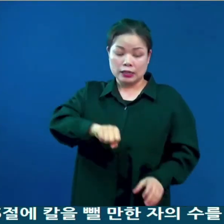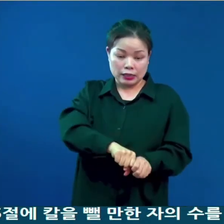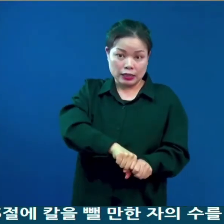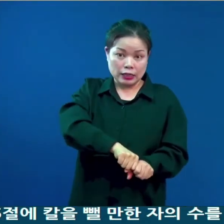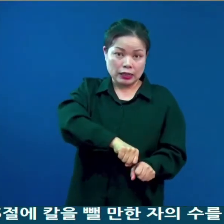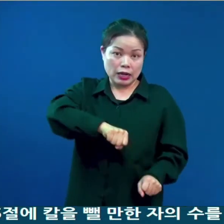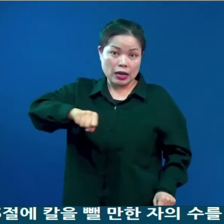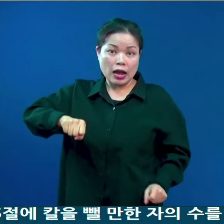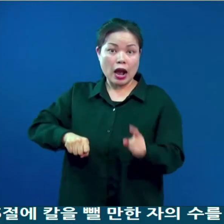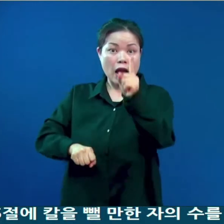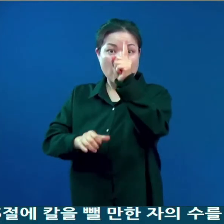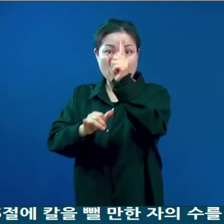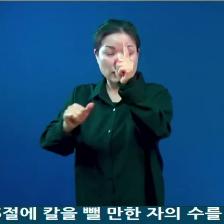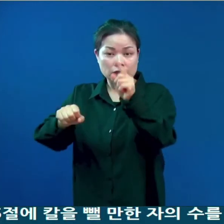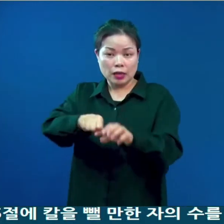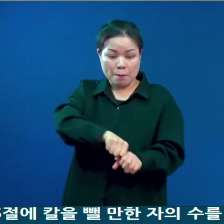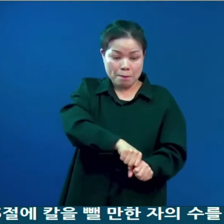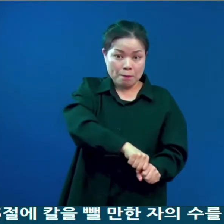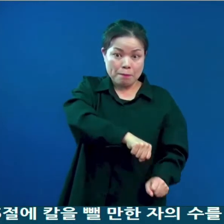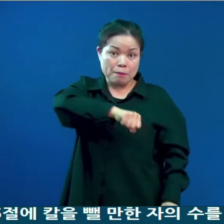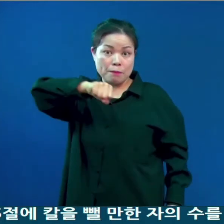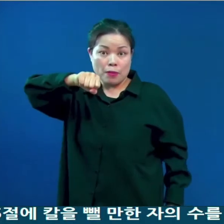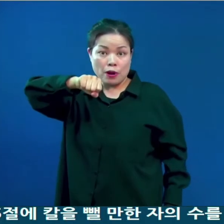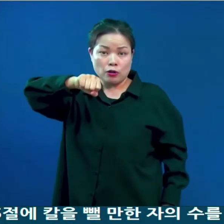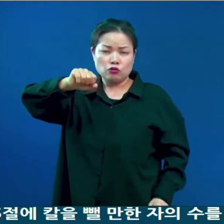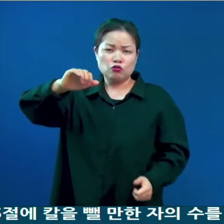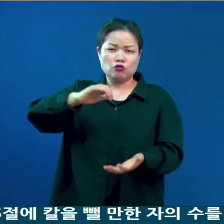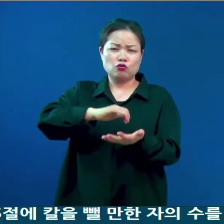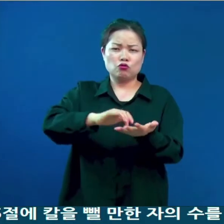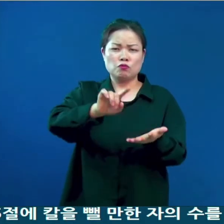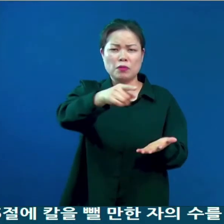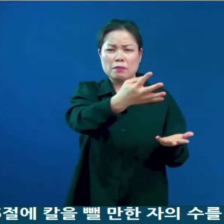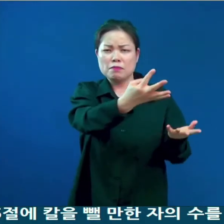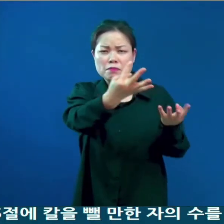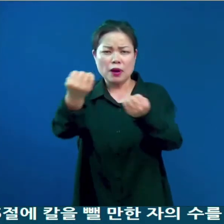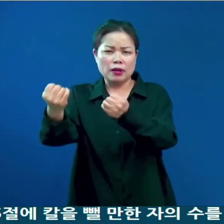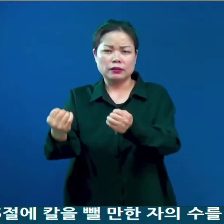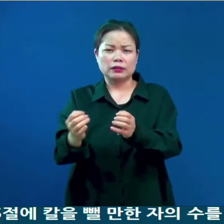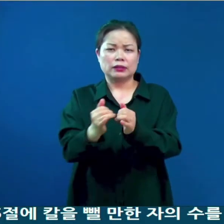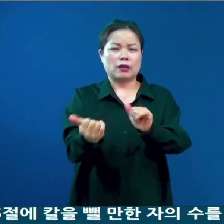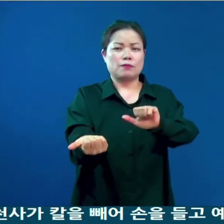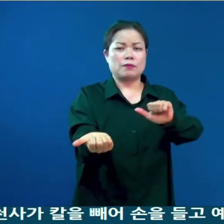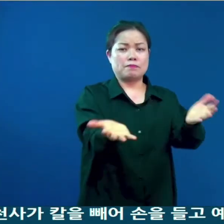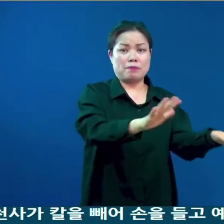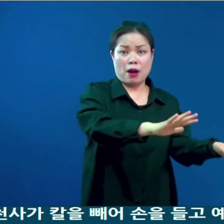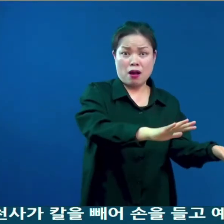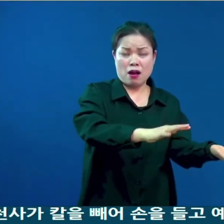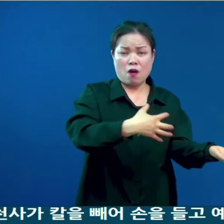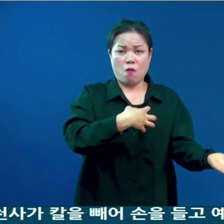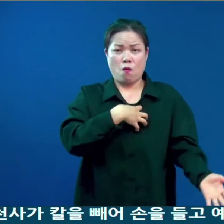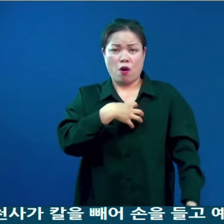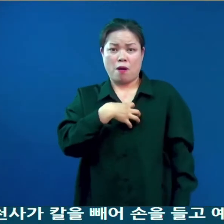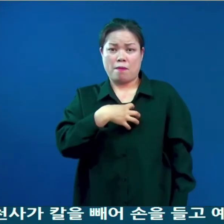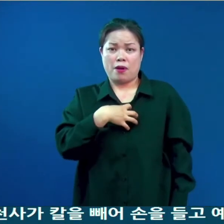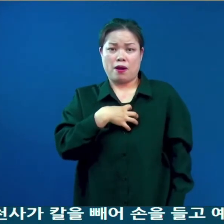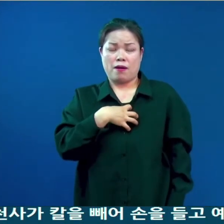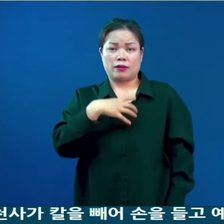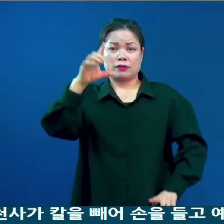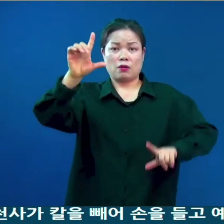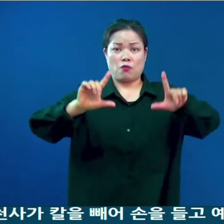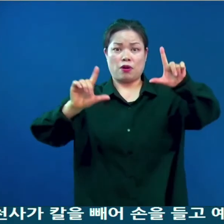빼든 한 사람이 칼을 빼어들자 수백만이 목숨을 잃을 수 있는 그런 위기에 처하게 되는